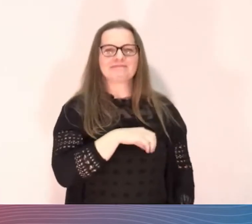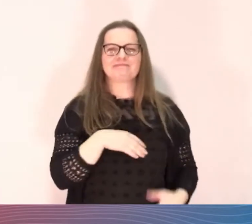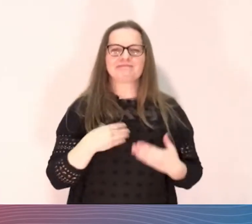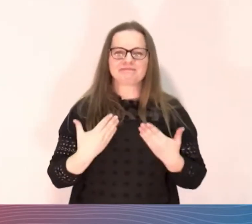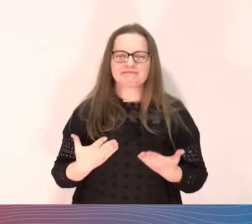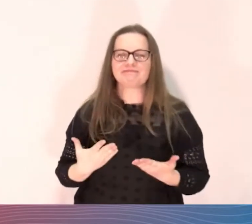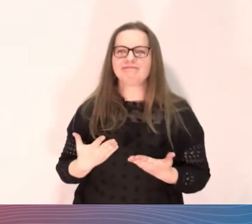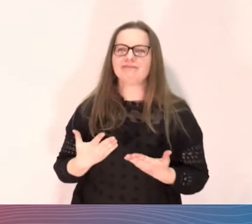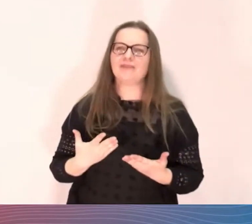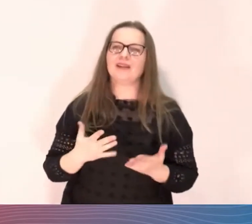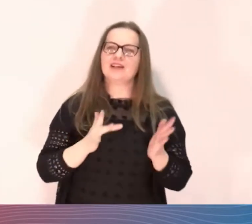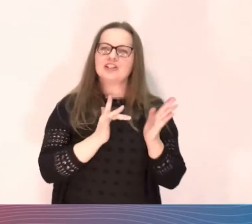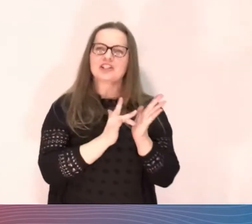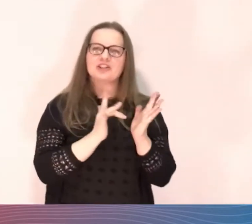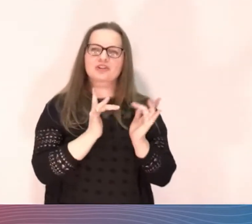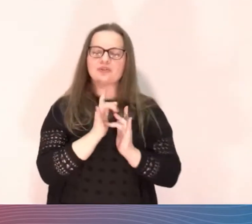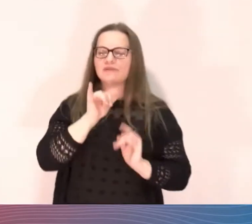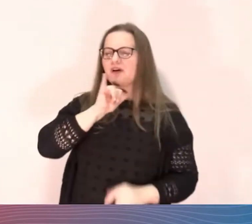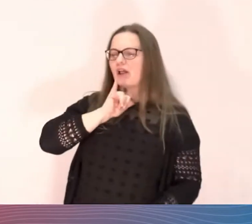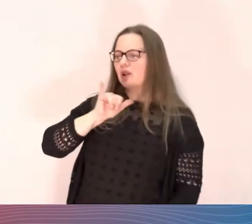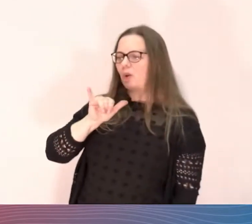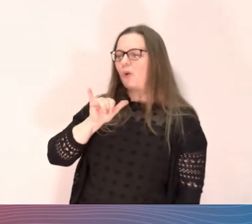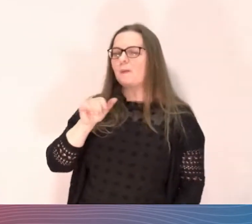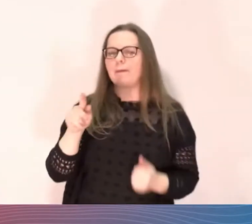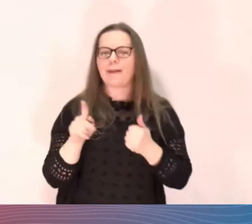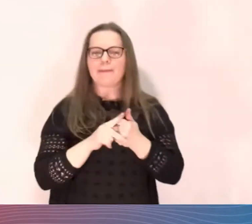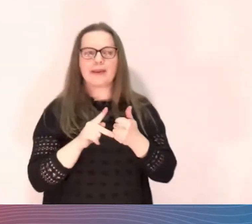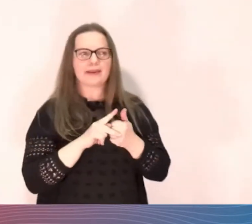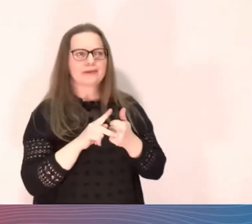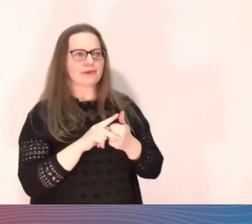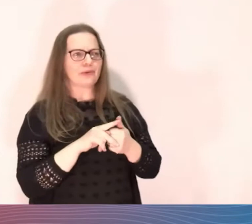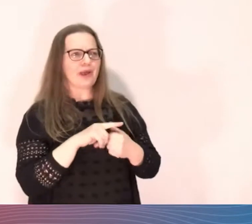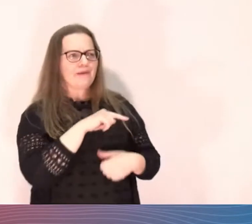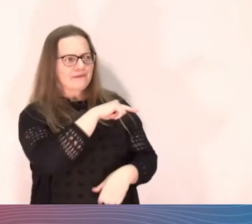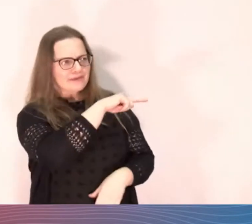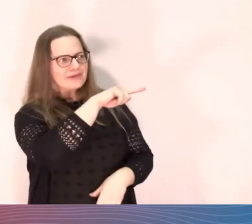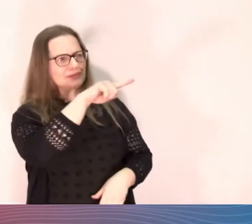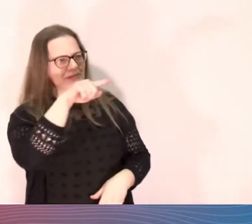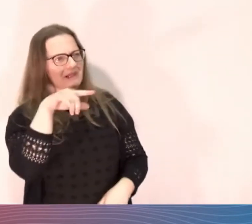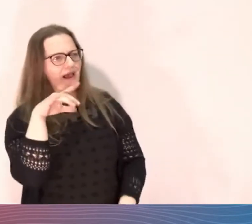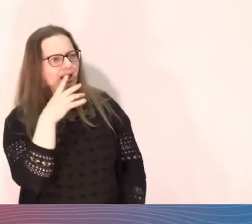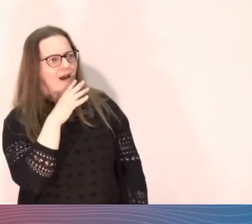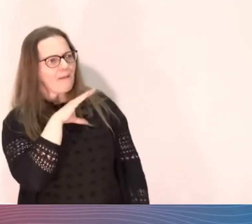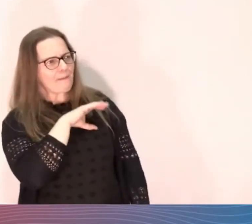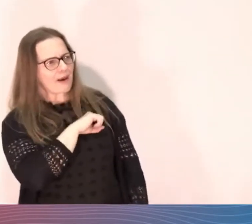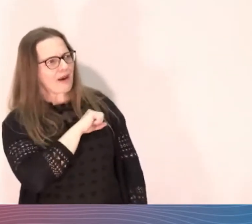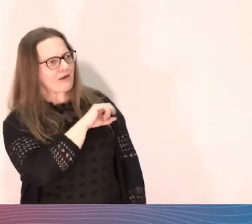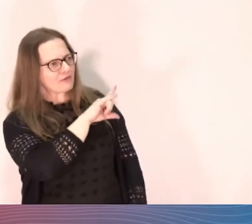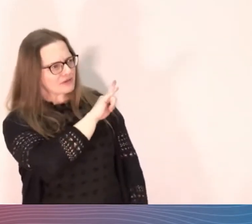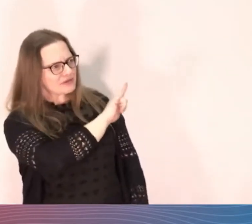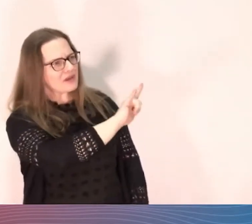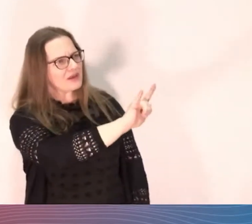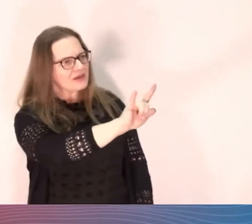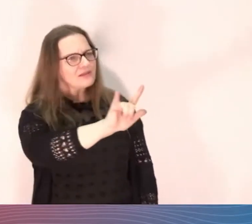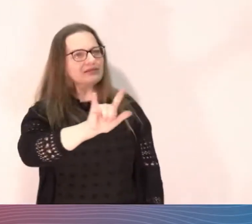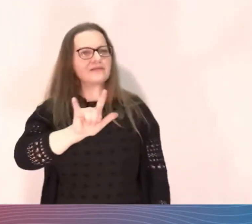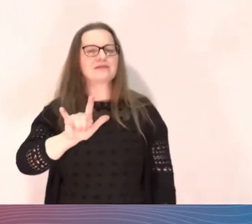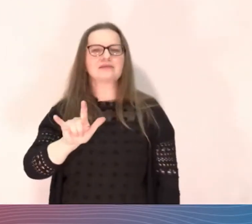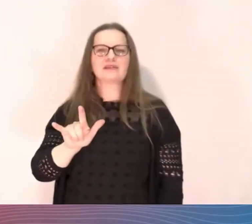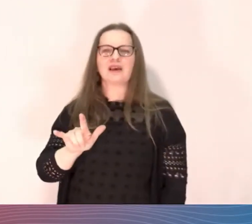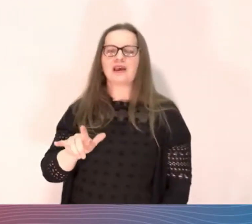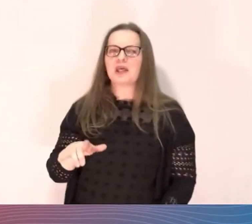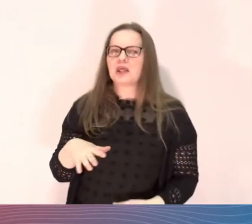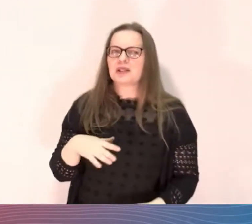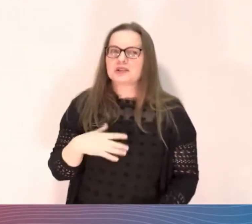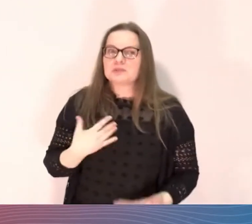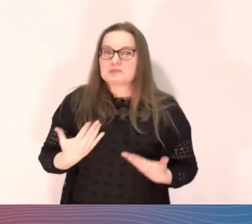não, havendo visto, a mais. Nós nem sequer o vemos. Nunca